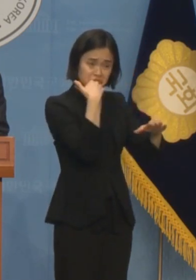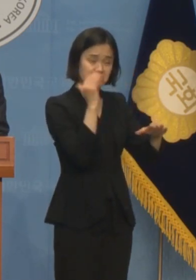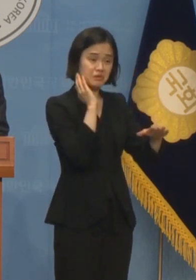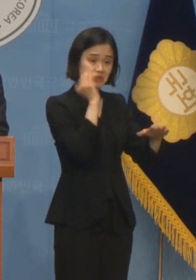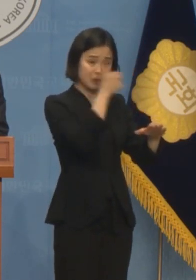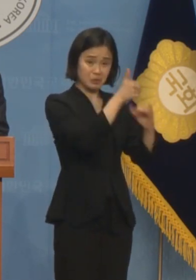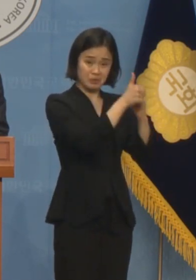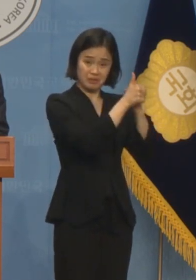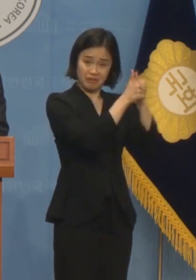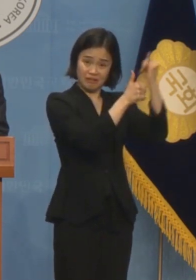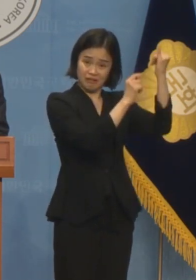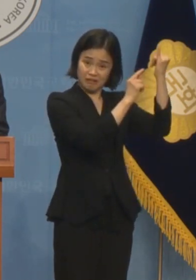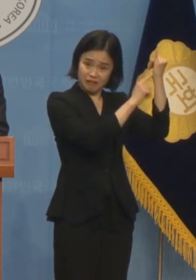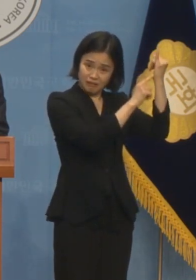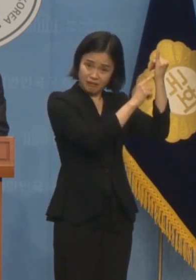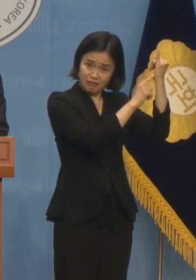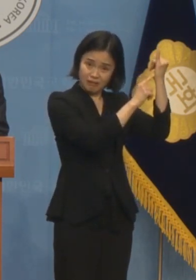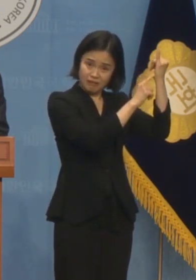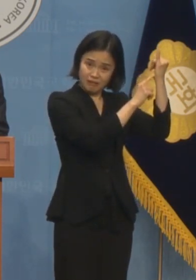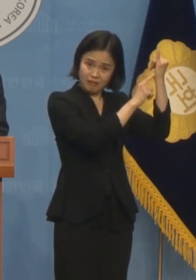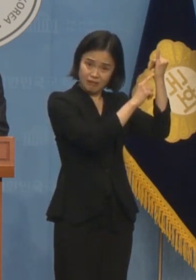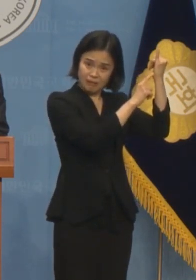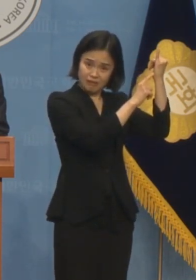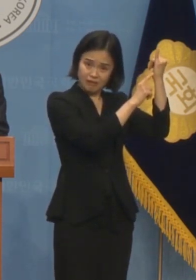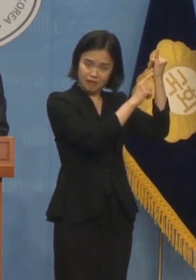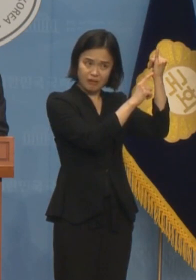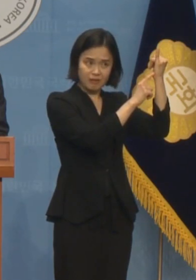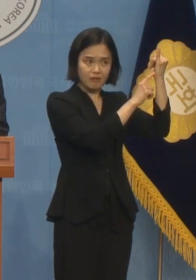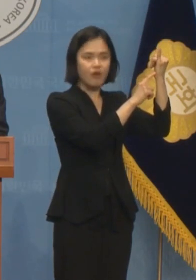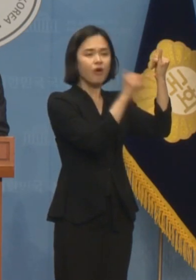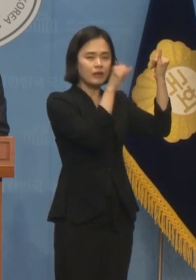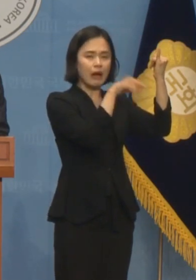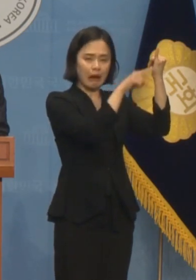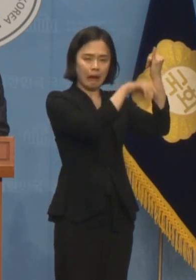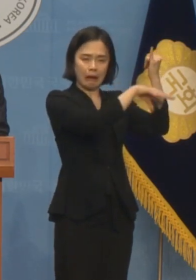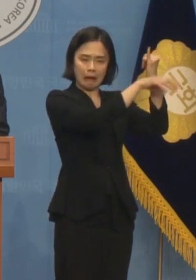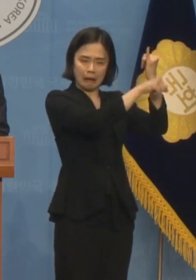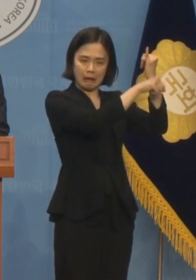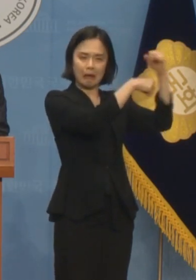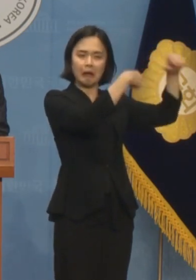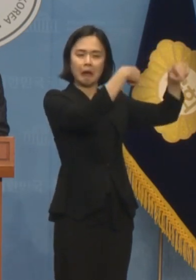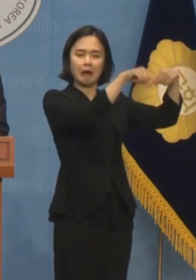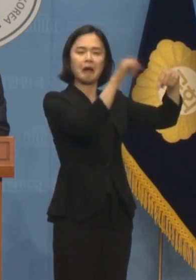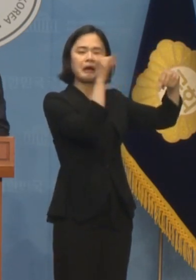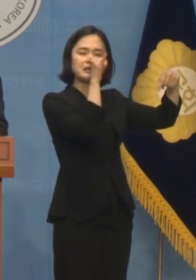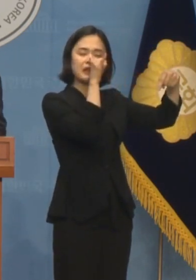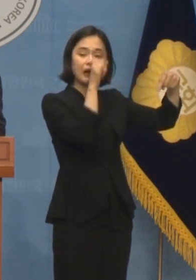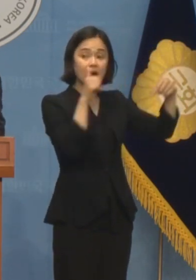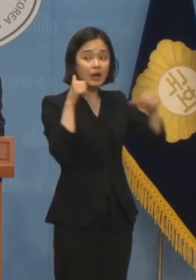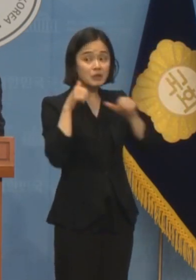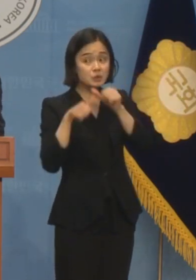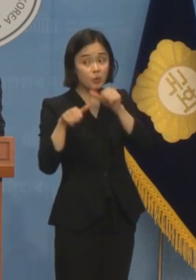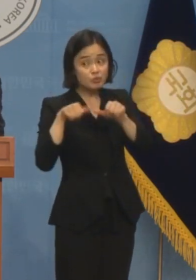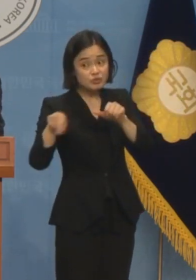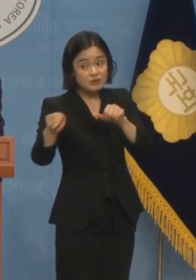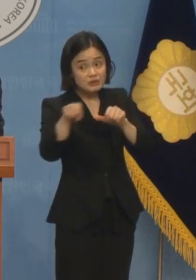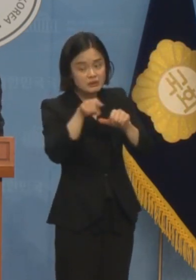끝에는 김건희 여사가 있다는 세간의 소문이 사실로 확인되는 계기가 될